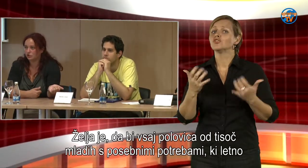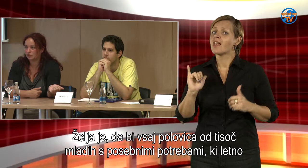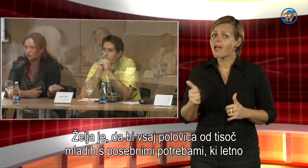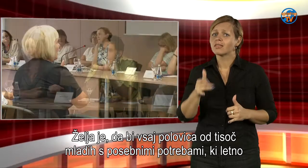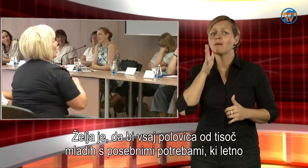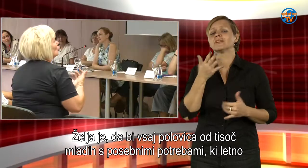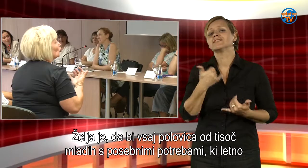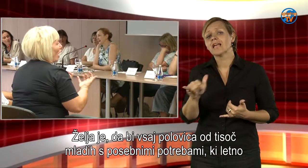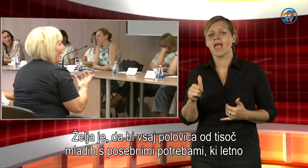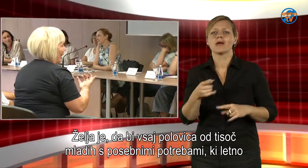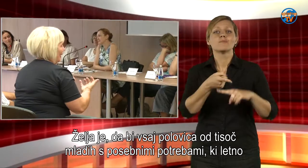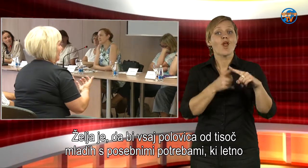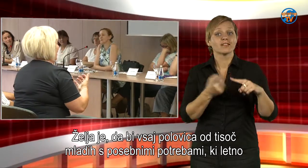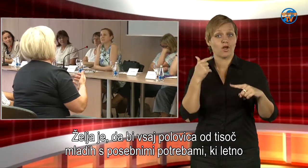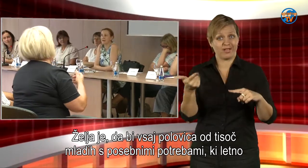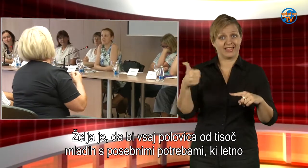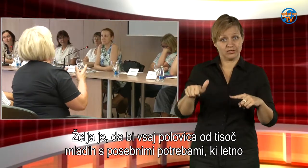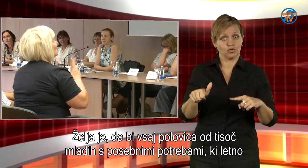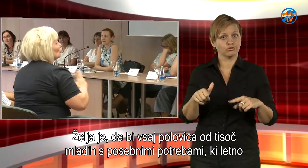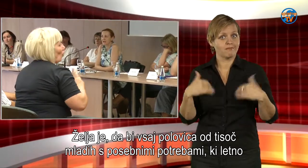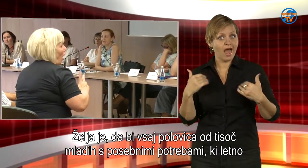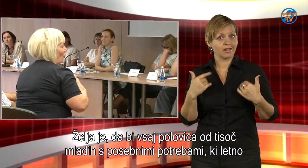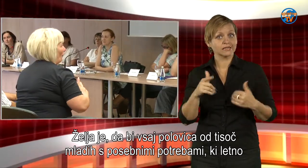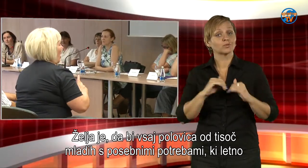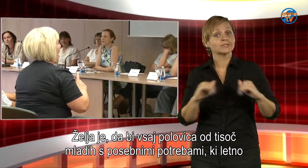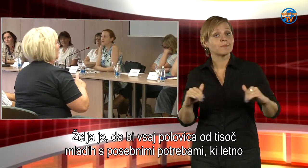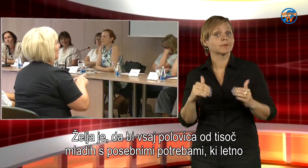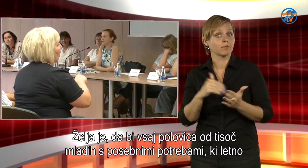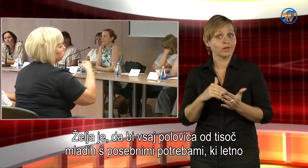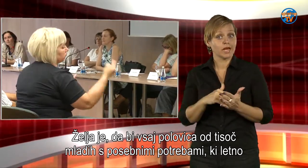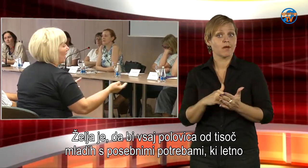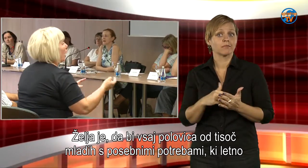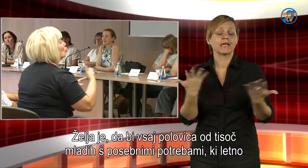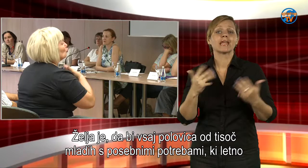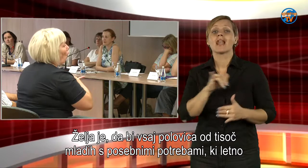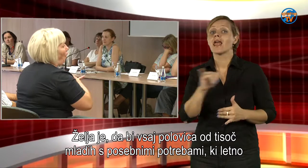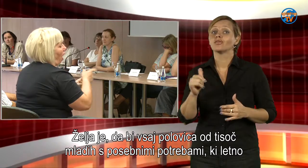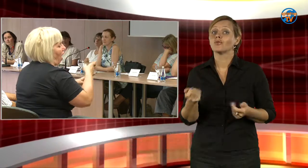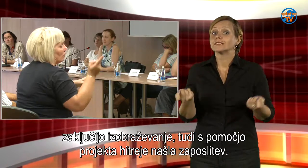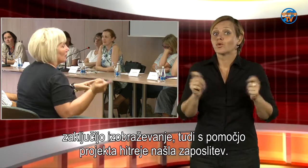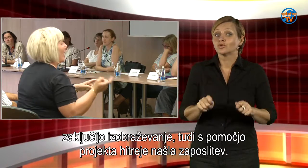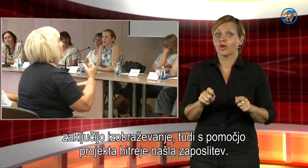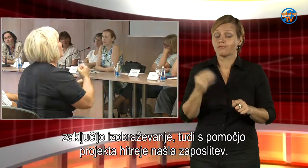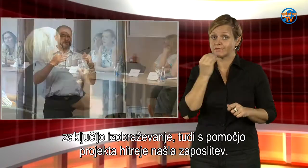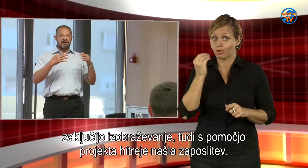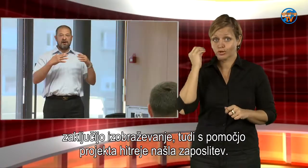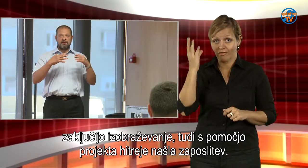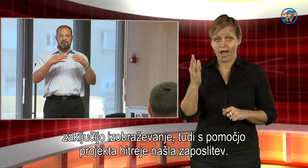Želja je, da bi vsaj polovica od 1000 mladih s posebnimi potrebami, ki letno zaključijo izobraževanje tudi s pomočjo